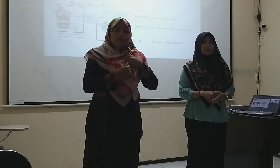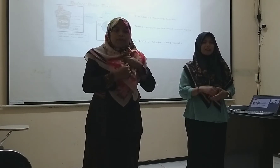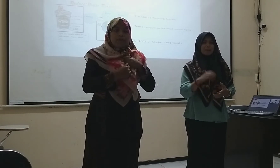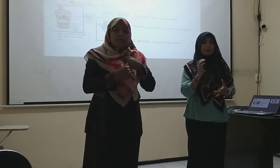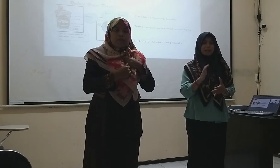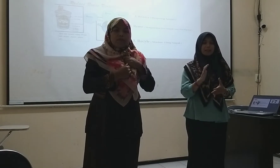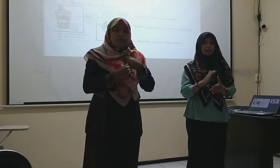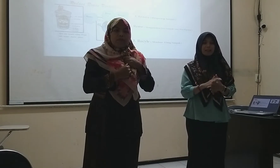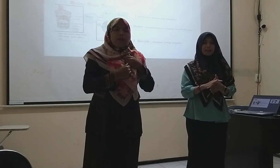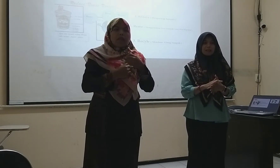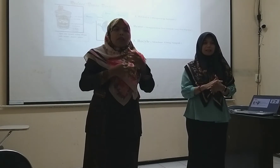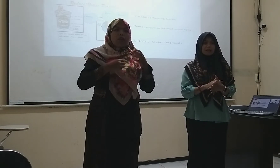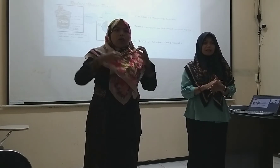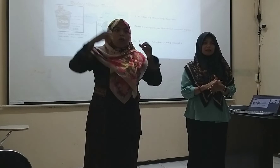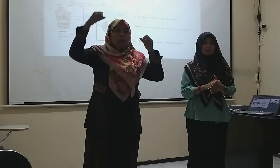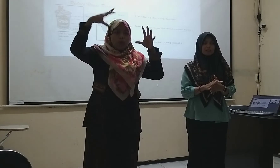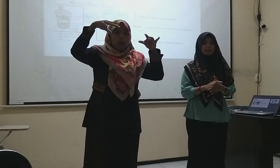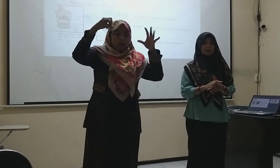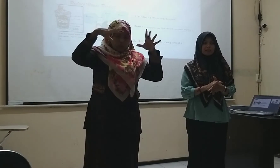Ya, dan mari